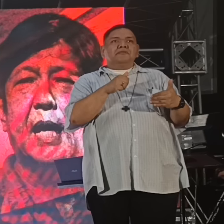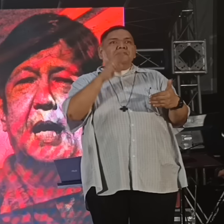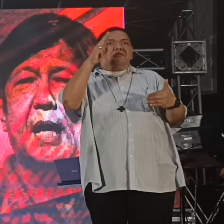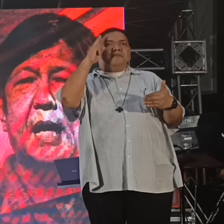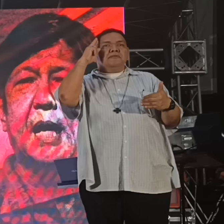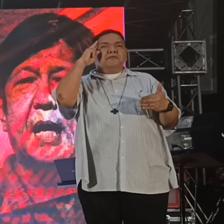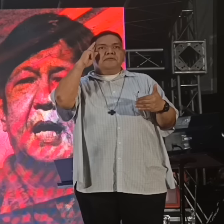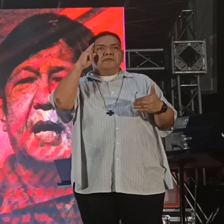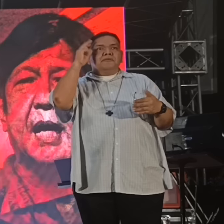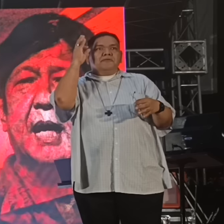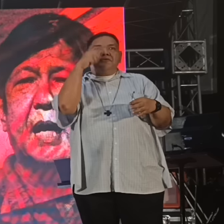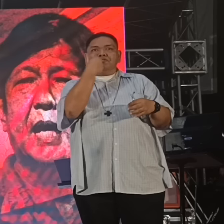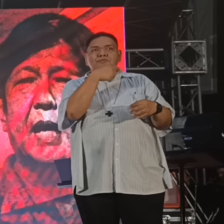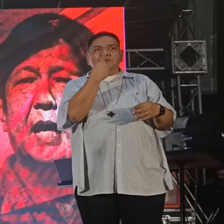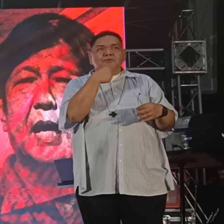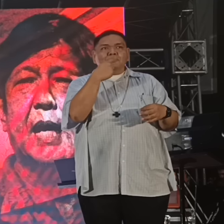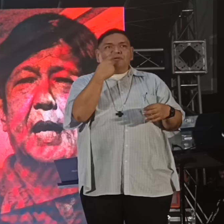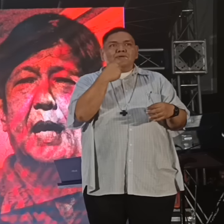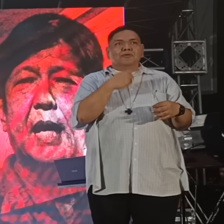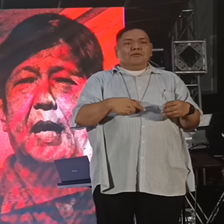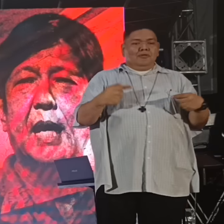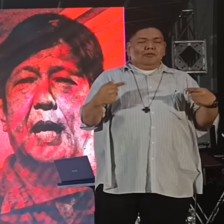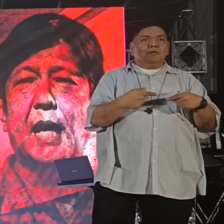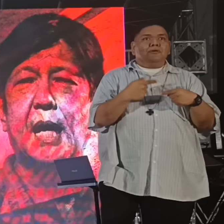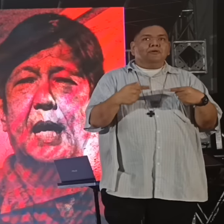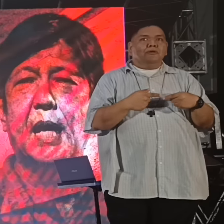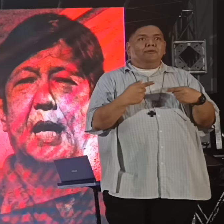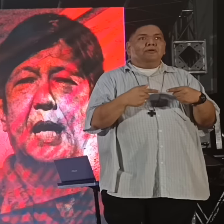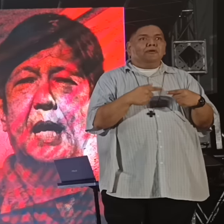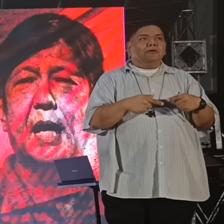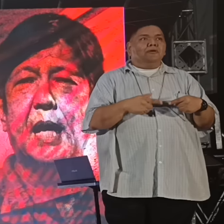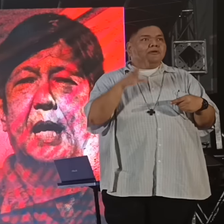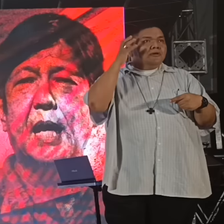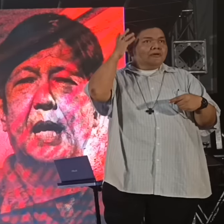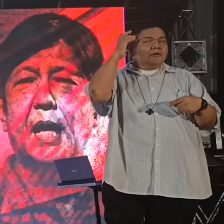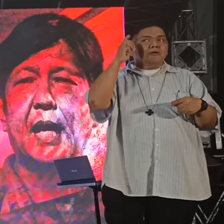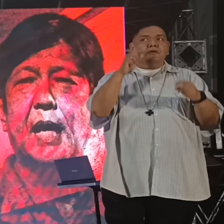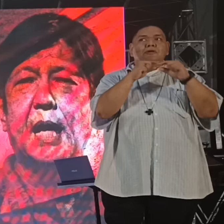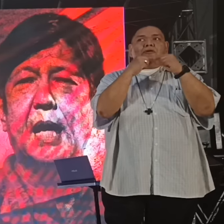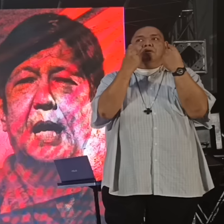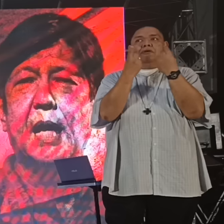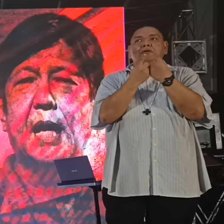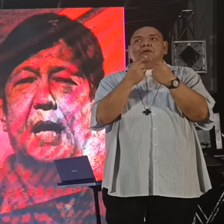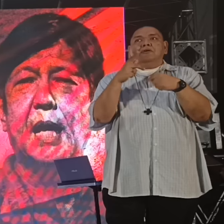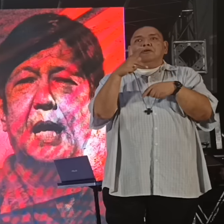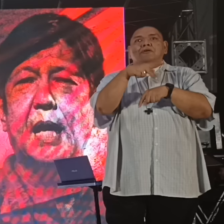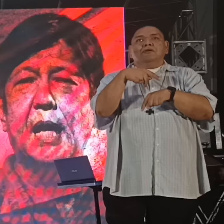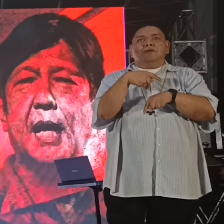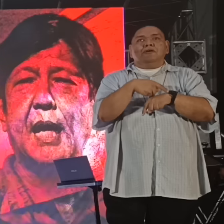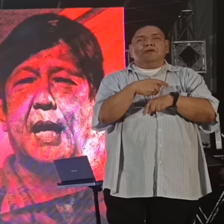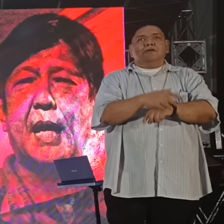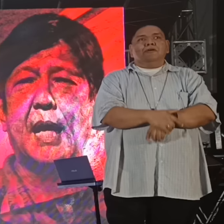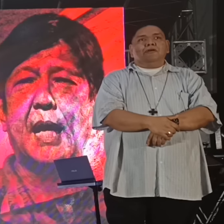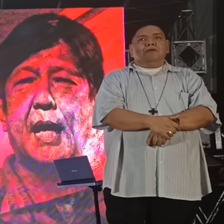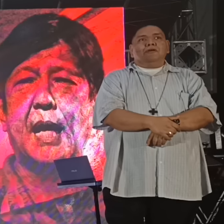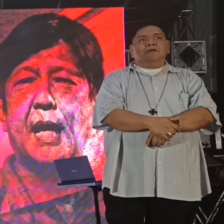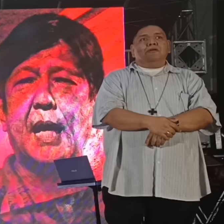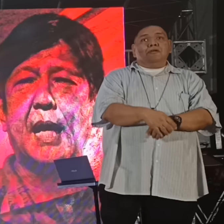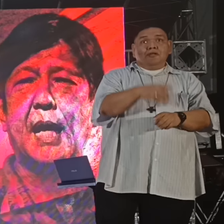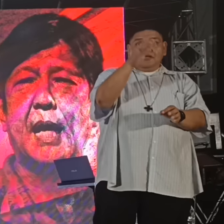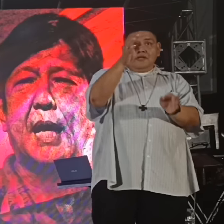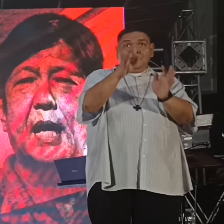na-realize kung sino ang inaaway itong mga bangag na partido sa Pilipinas. Yan